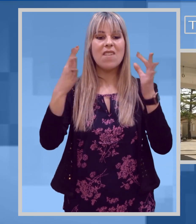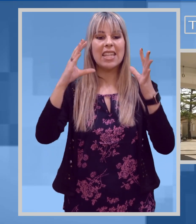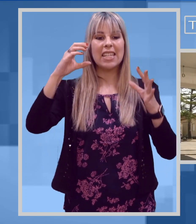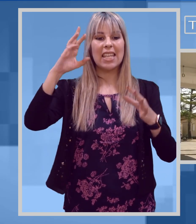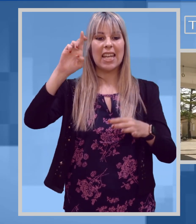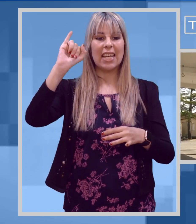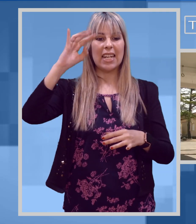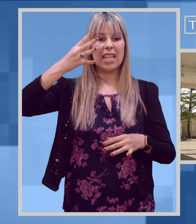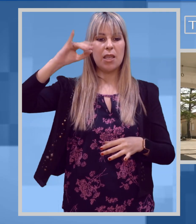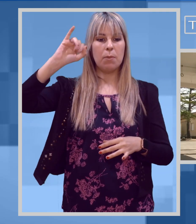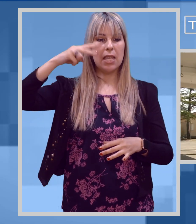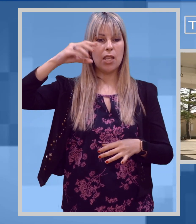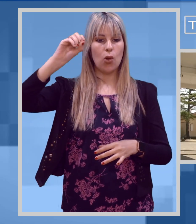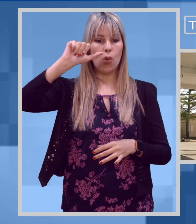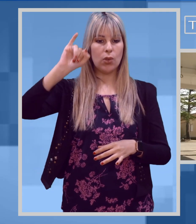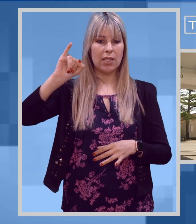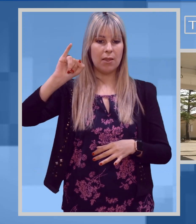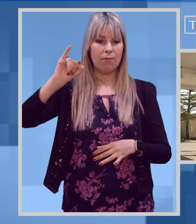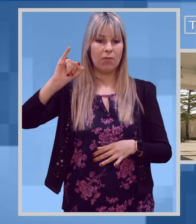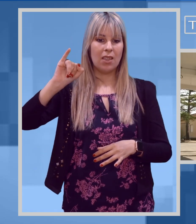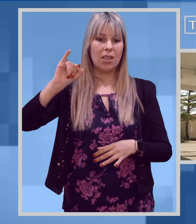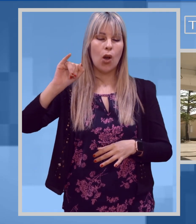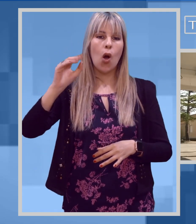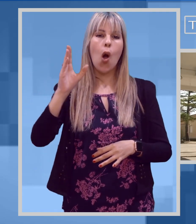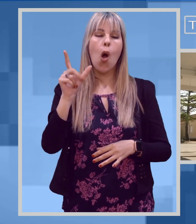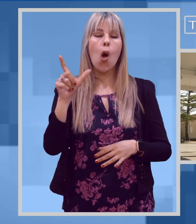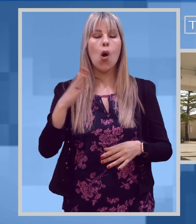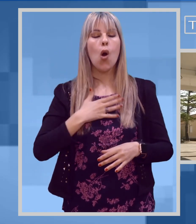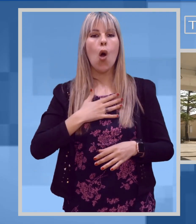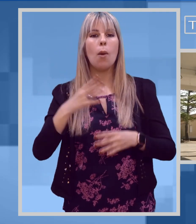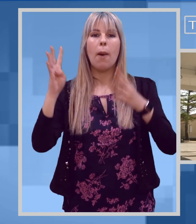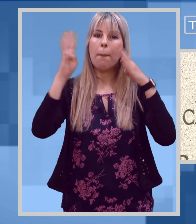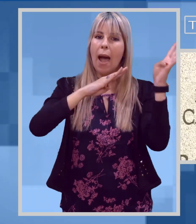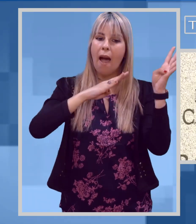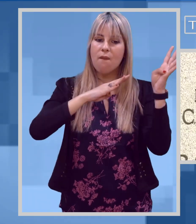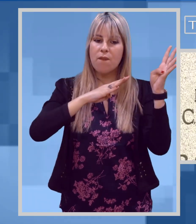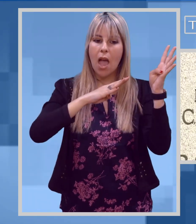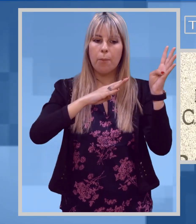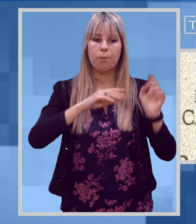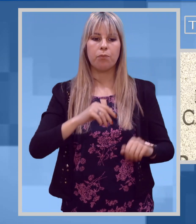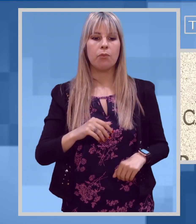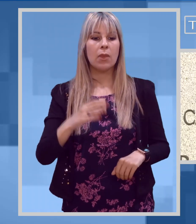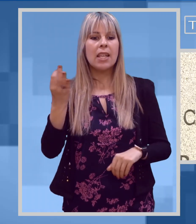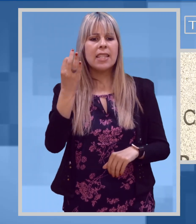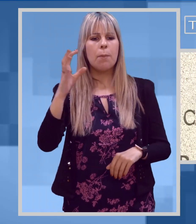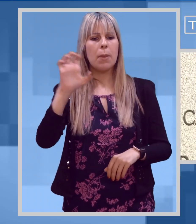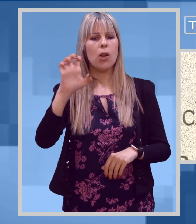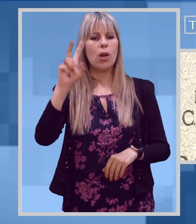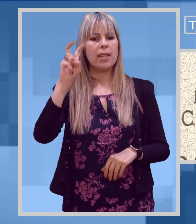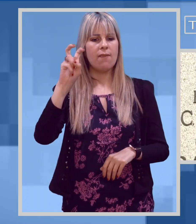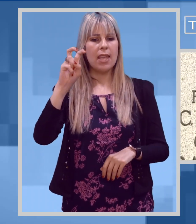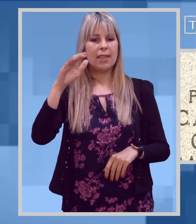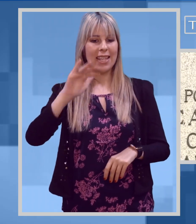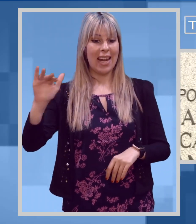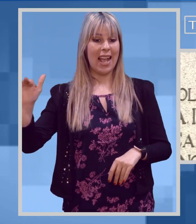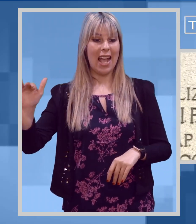Sempre mercoledì 20, i ragazzi, a bordo di un autobus della Polizia di Stato, si sono recati in visita presso il 7° reparto volo